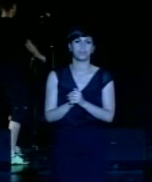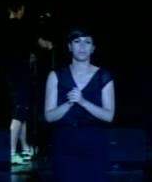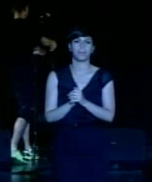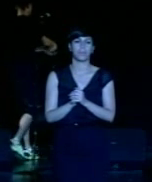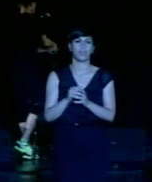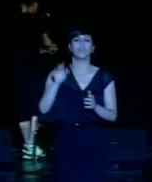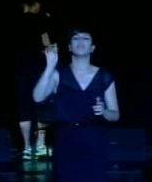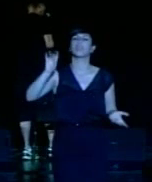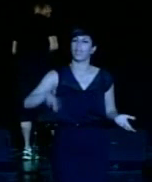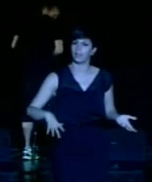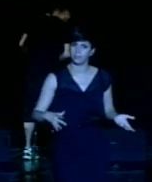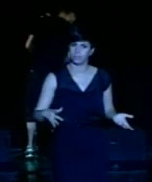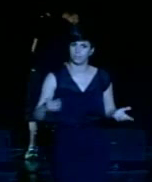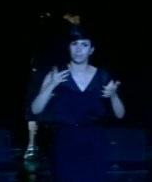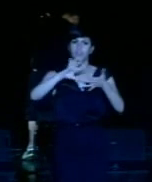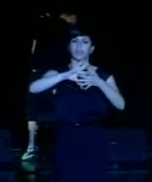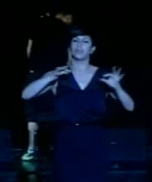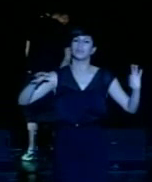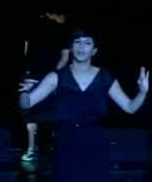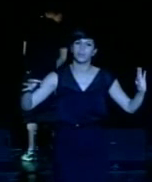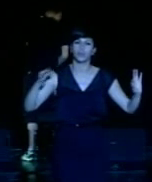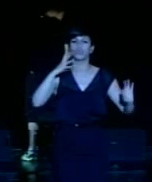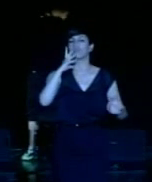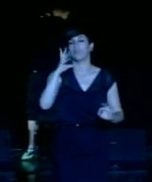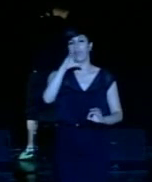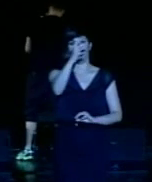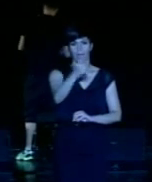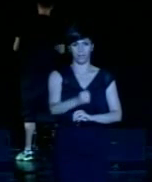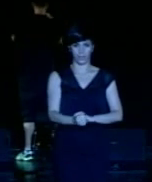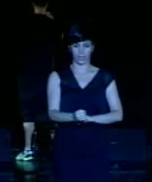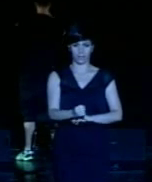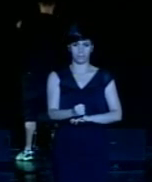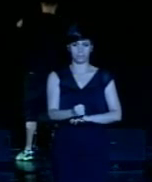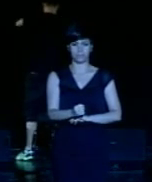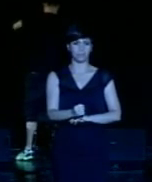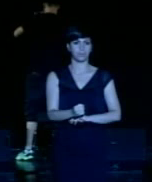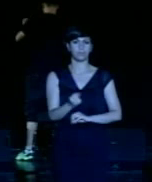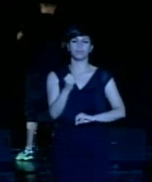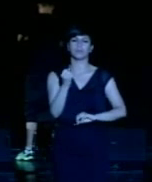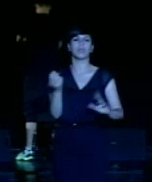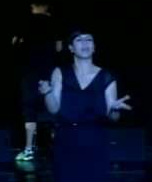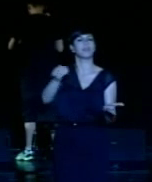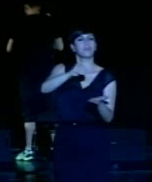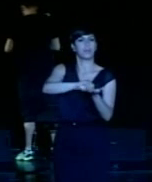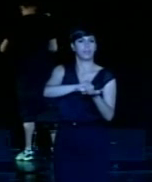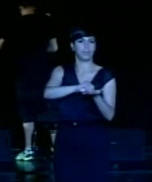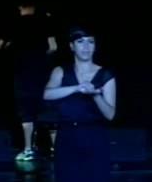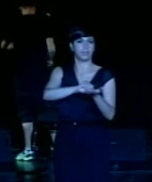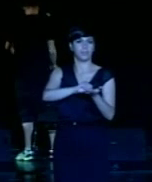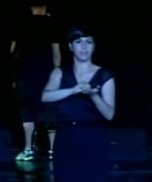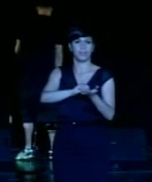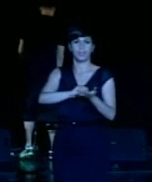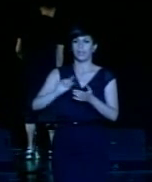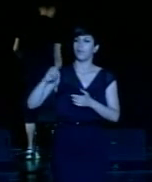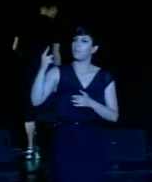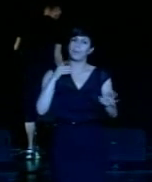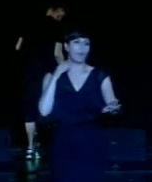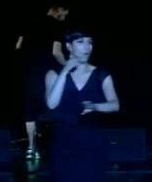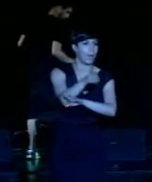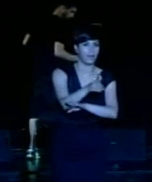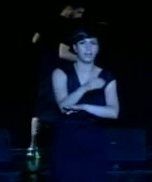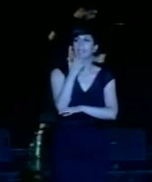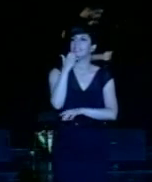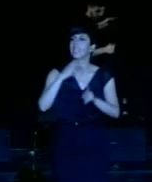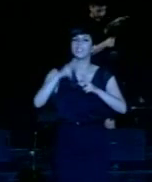desde luego han sido nuestros amigos llegados desde el África Austral, que además eran los primeros en llegar a todas partes. Si